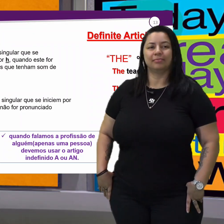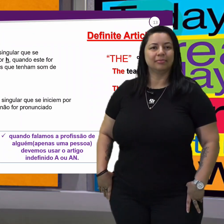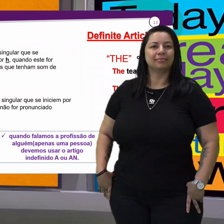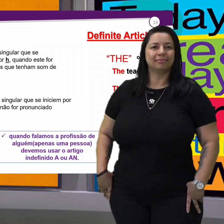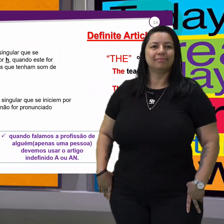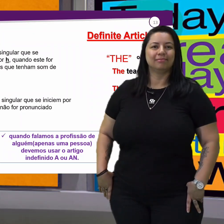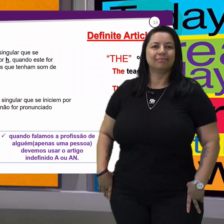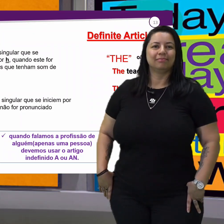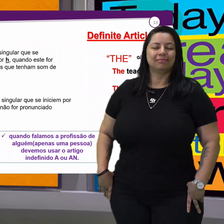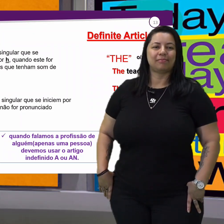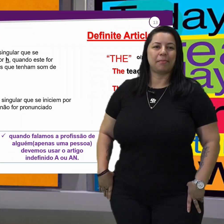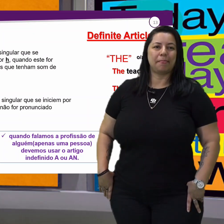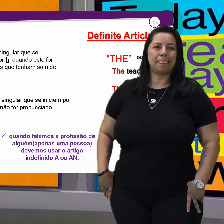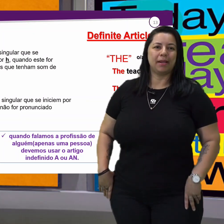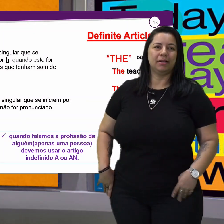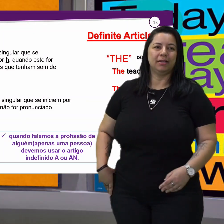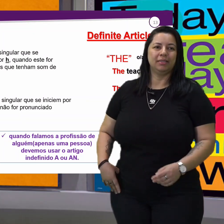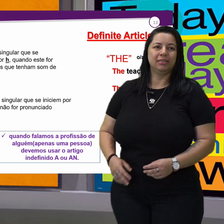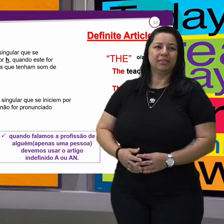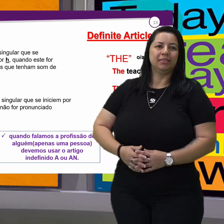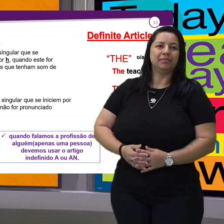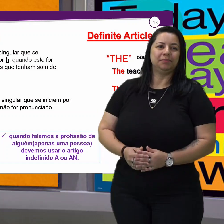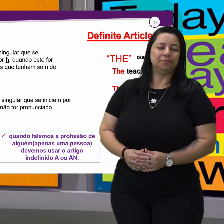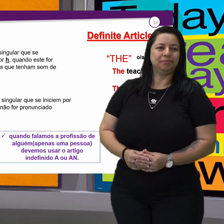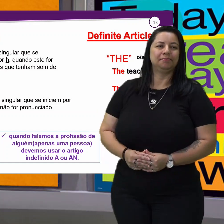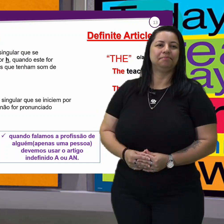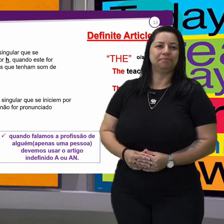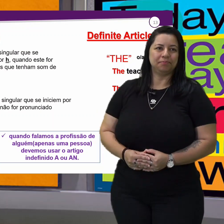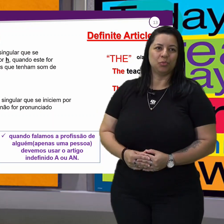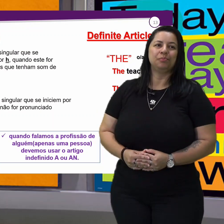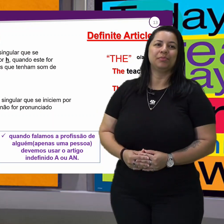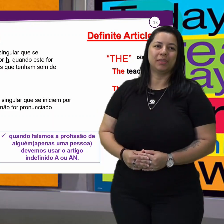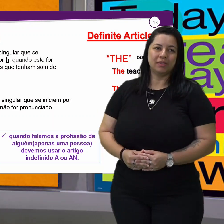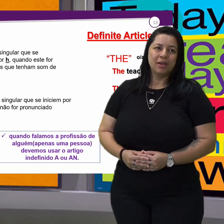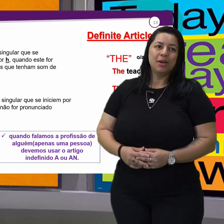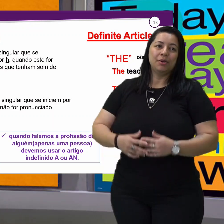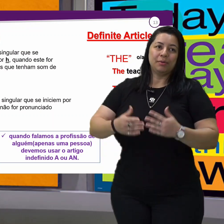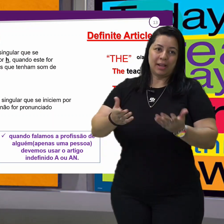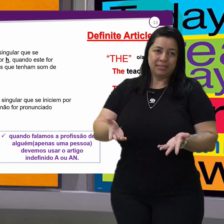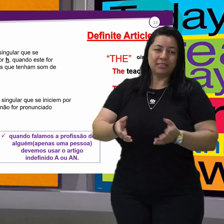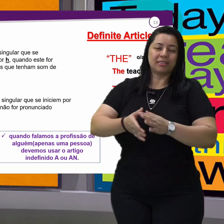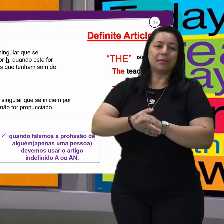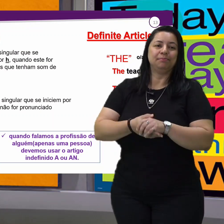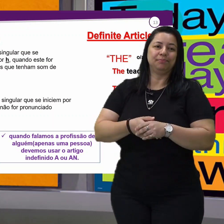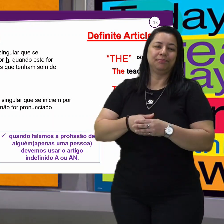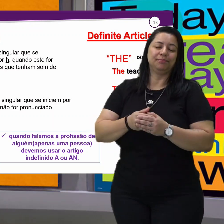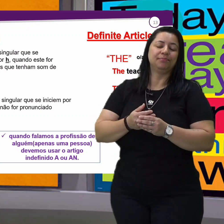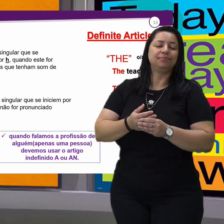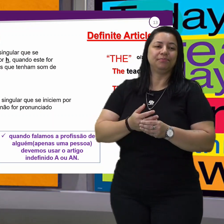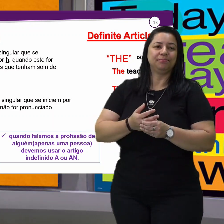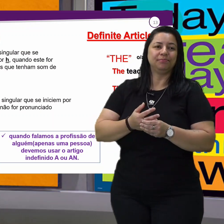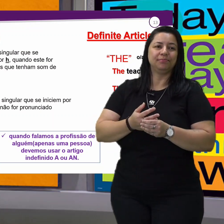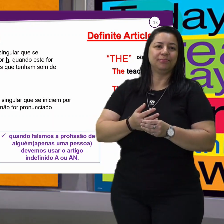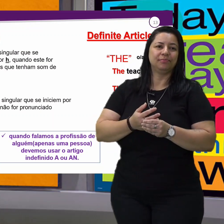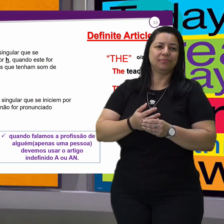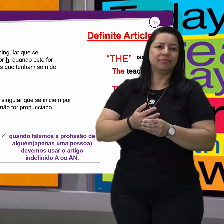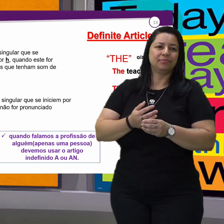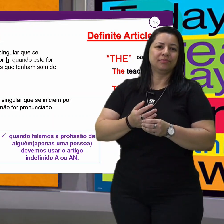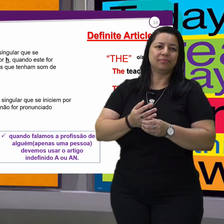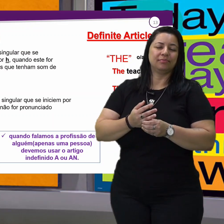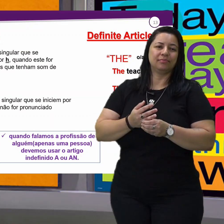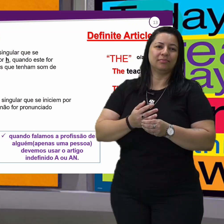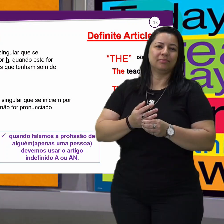uma pessoa. Então, ó, I'm a taxi driver. Eu sou um taxista. He